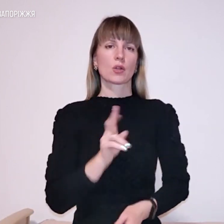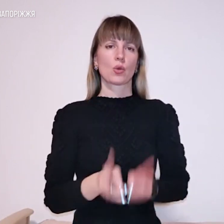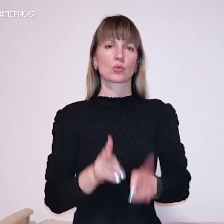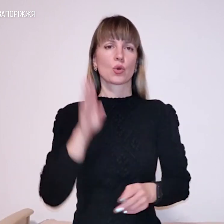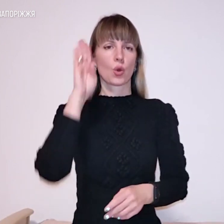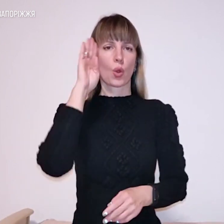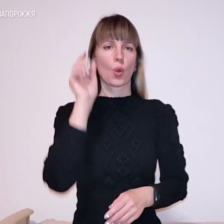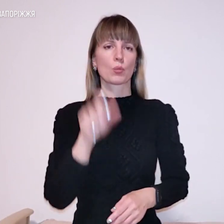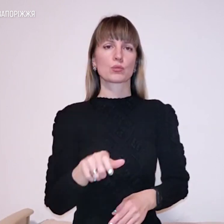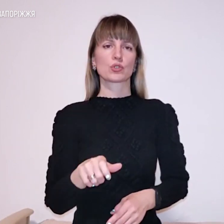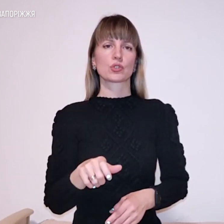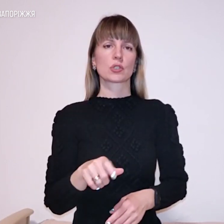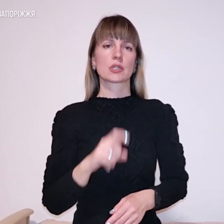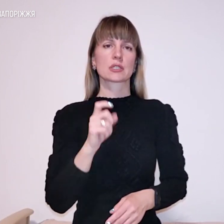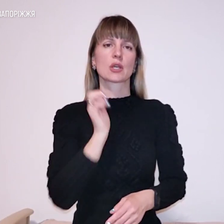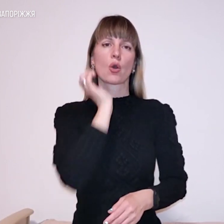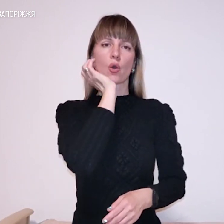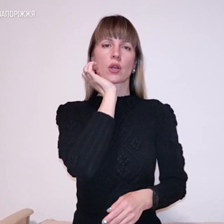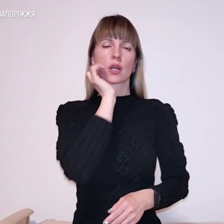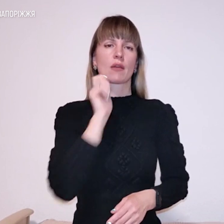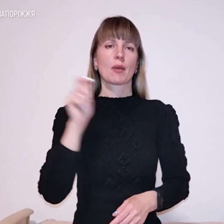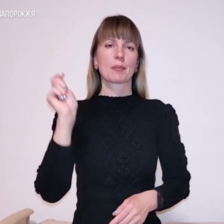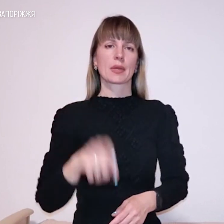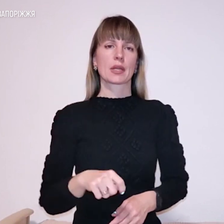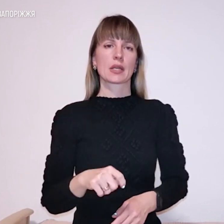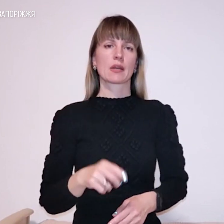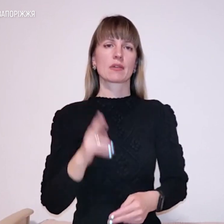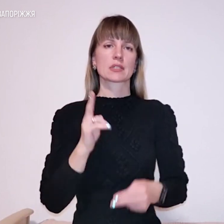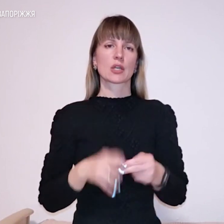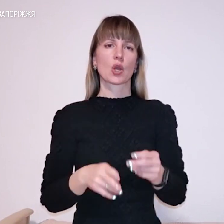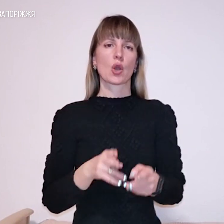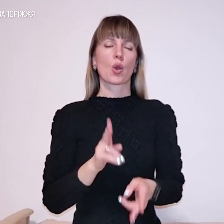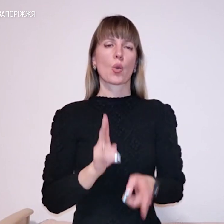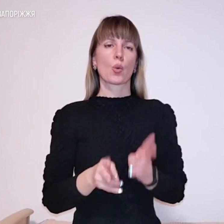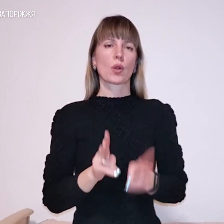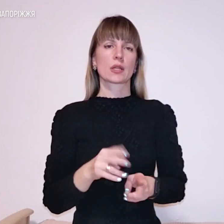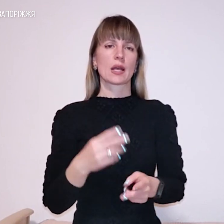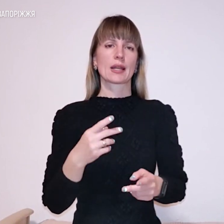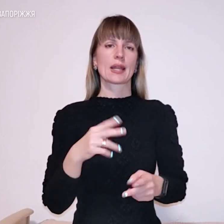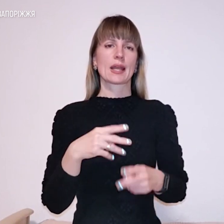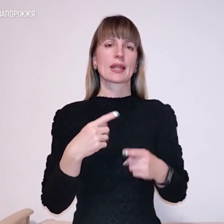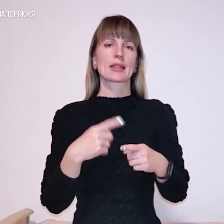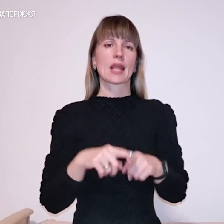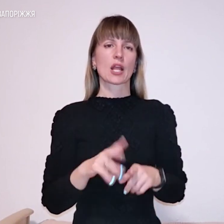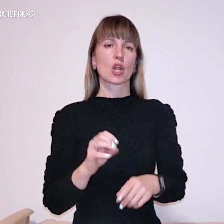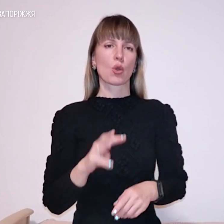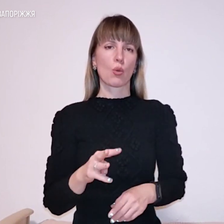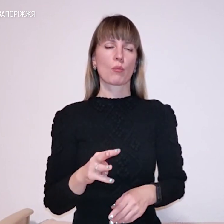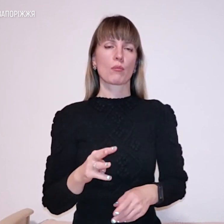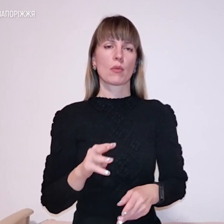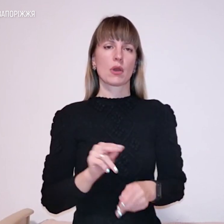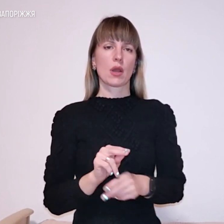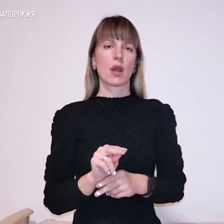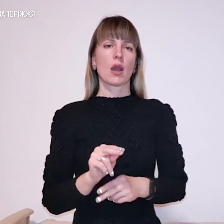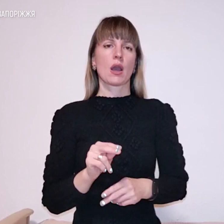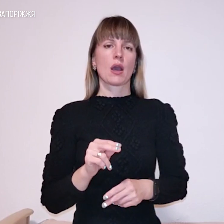Хлопчик з Оріхова приїхав, закінчив кулінарний технікум, допомагає їсти порційно, все знає, як